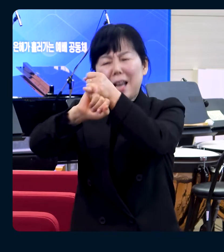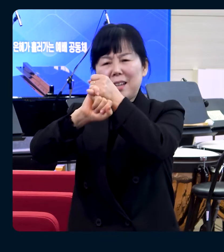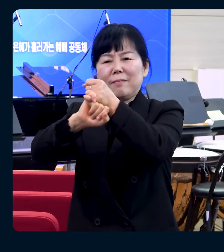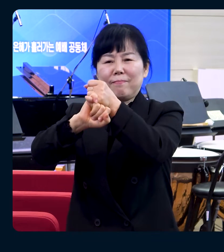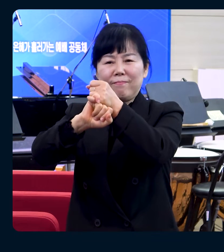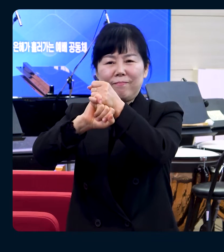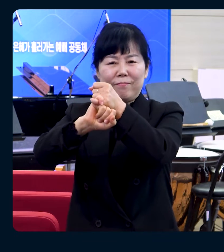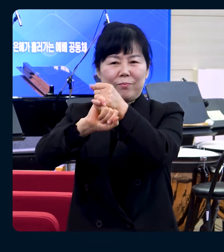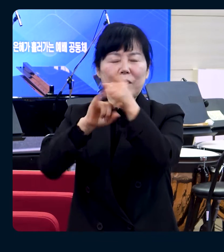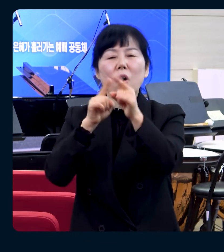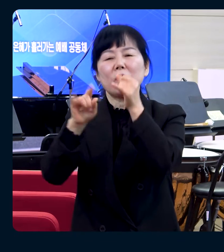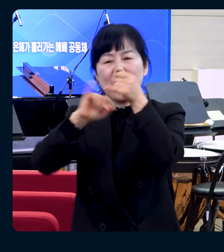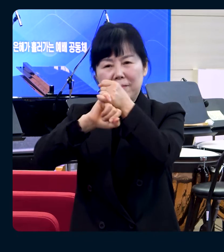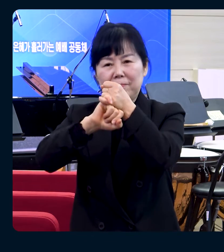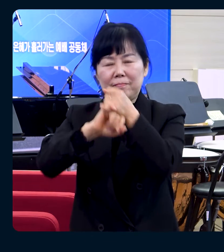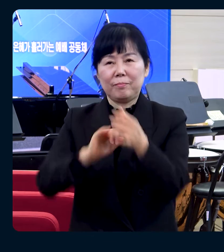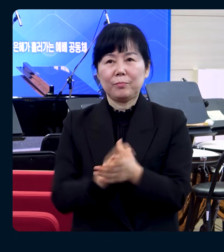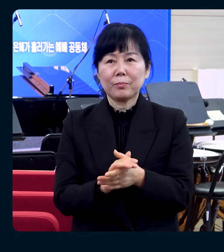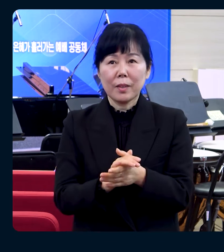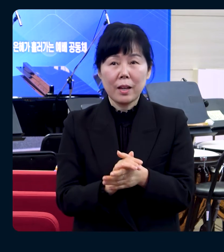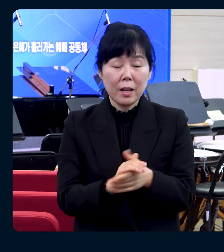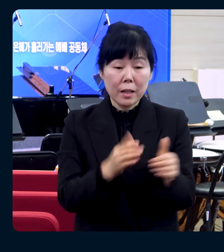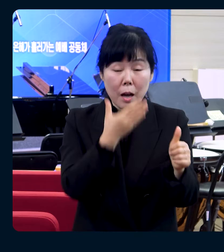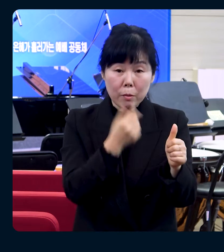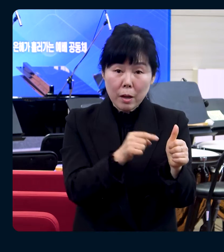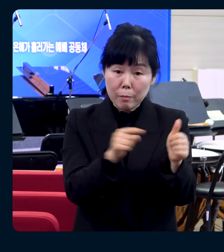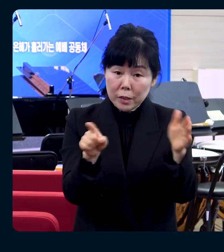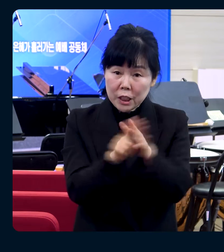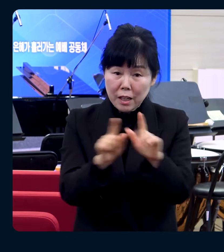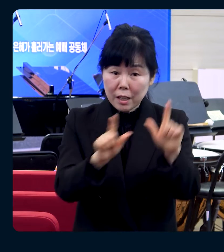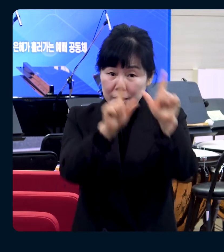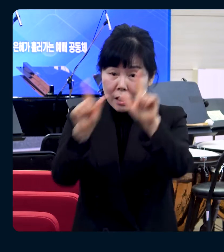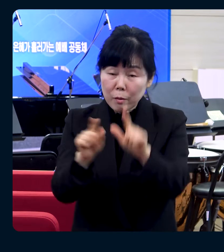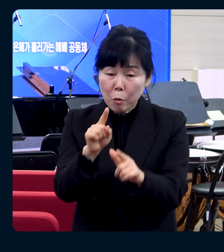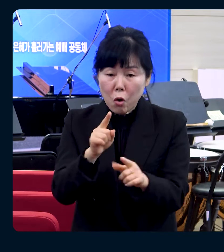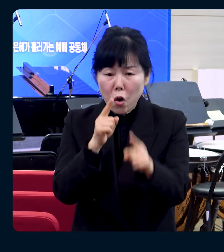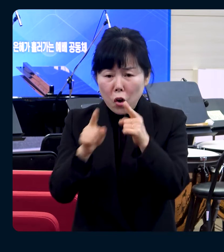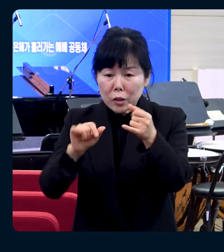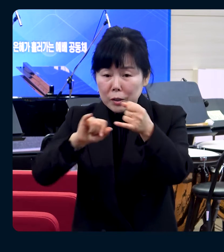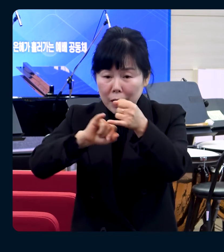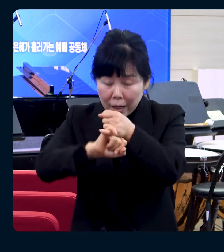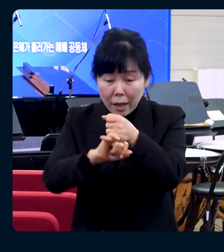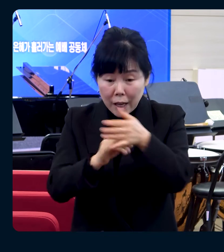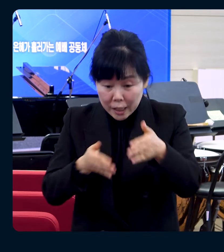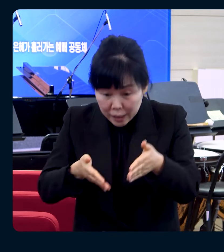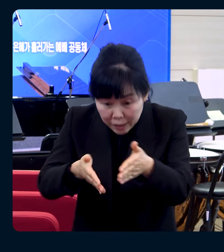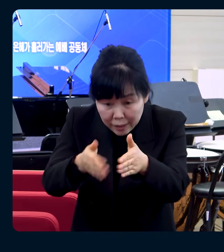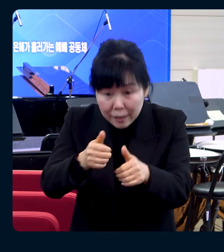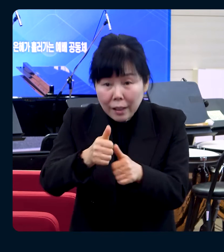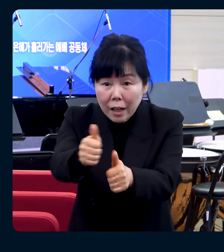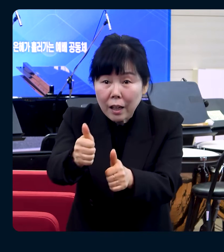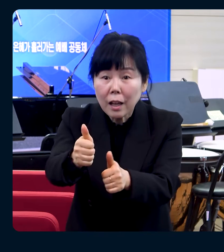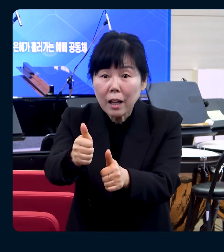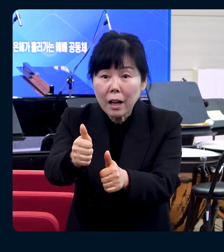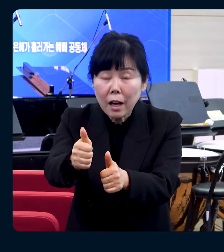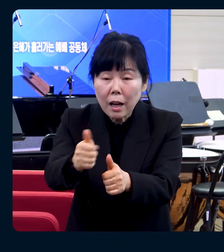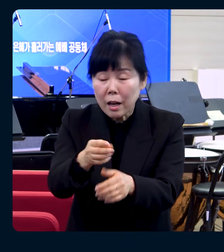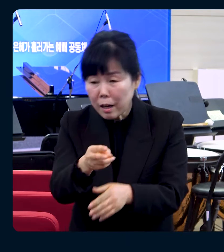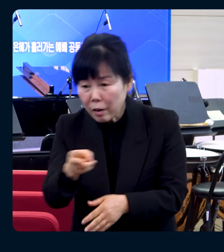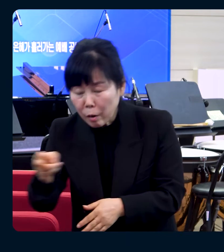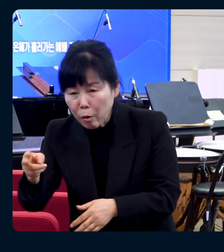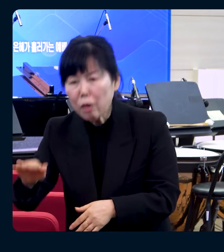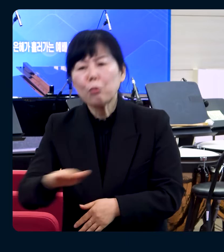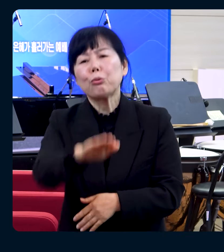언약. 그러므로 아브라함의 그 신앙의 삶이 언약의 길을 걸은 것이라고 한다면,